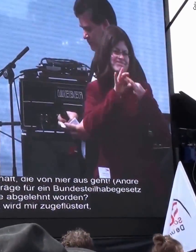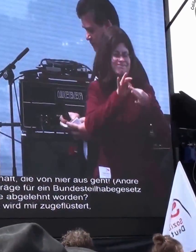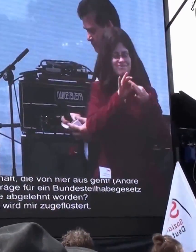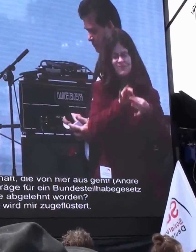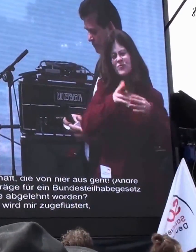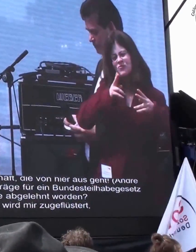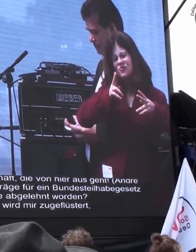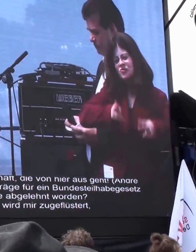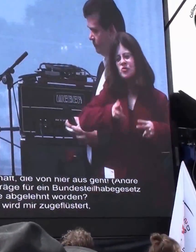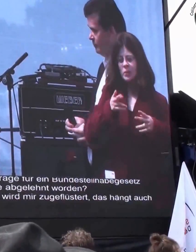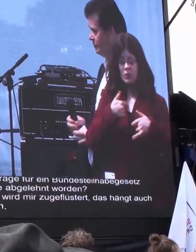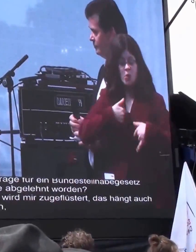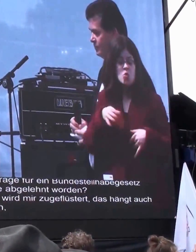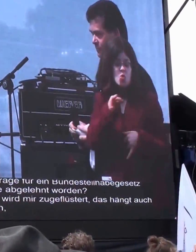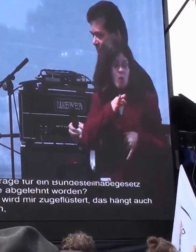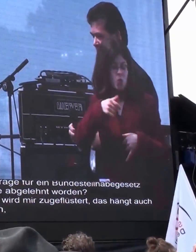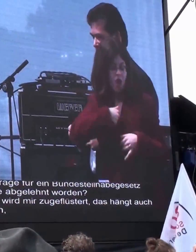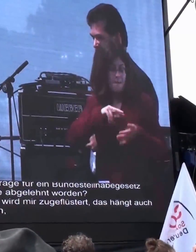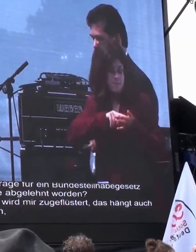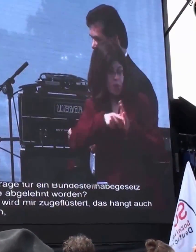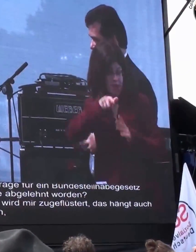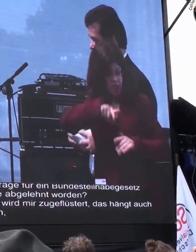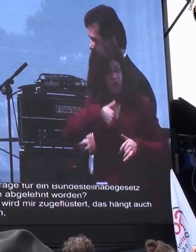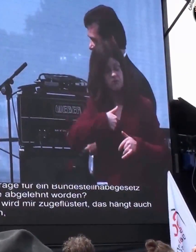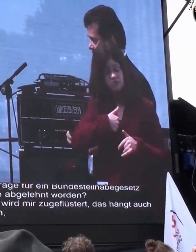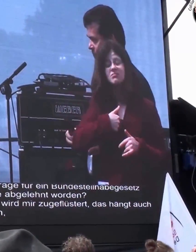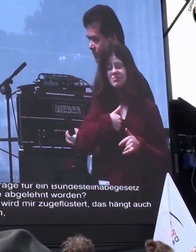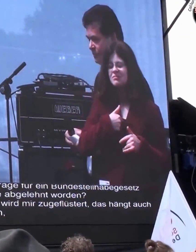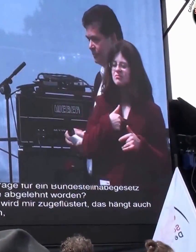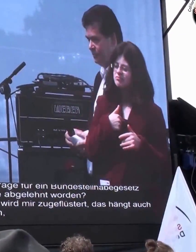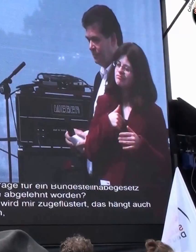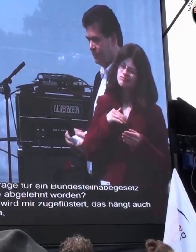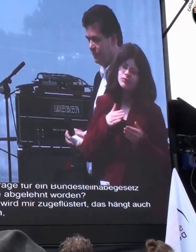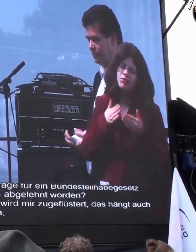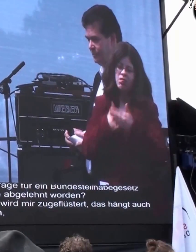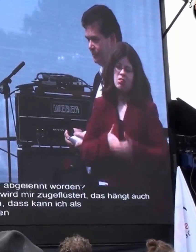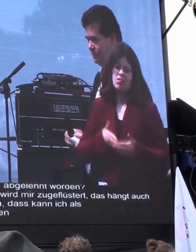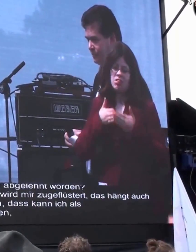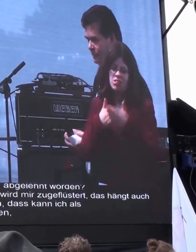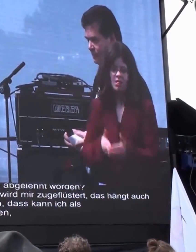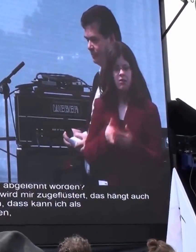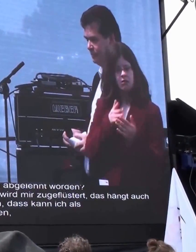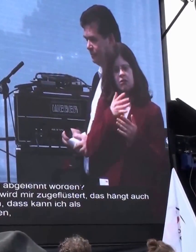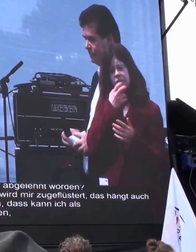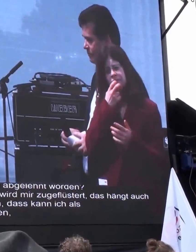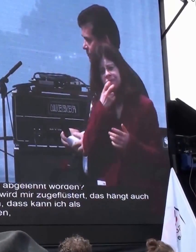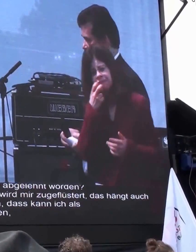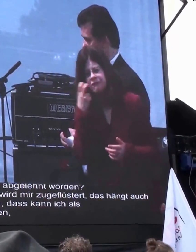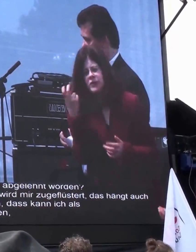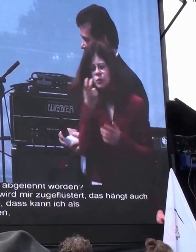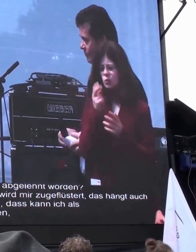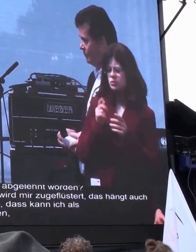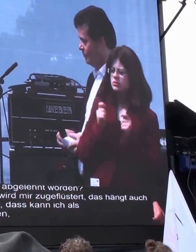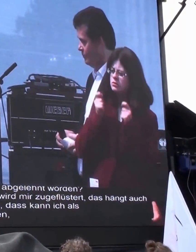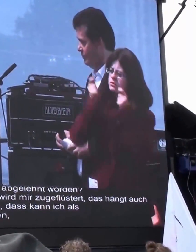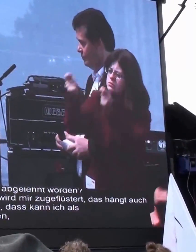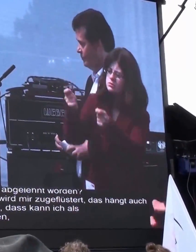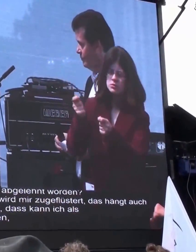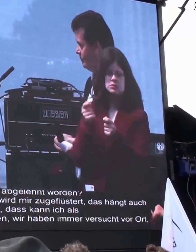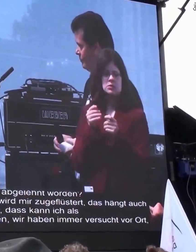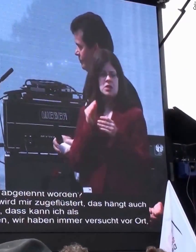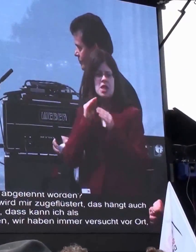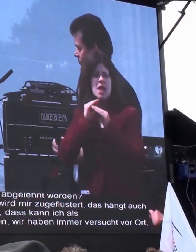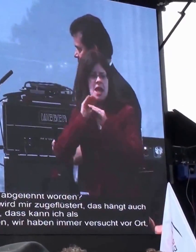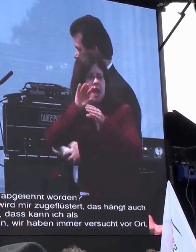weit auch als Kommunalpolitikerin sagen. Denn auch da haben wir immer vor Ort versucht, eben Inklusionsfragen